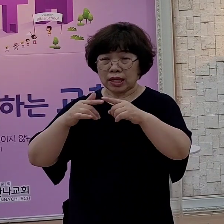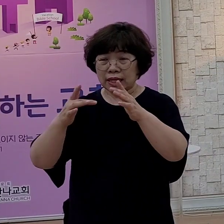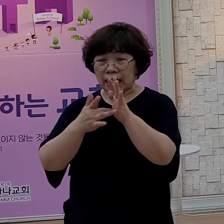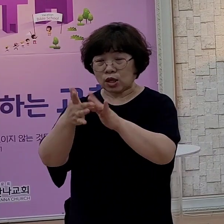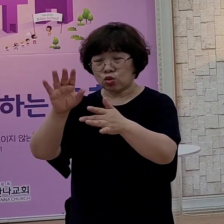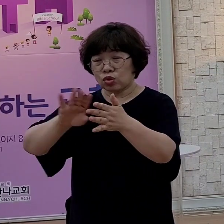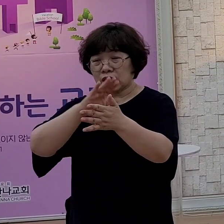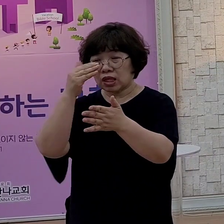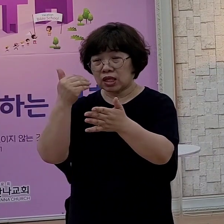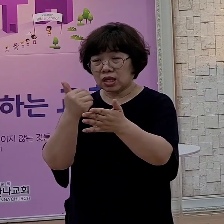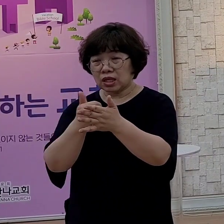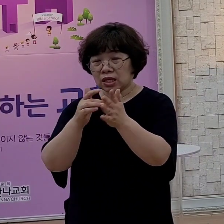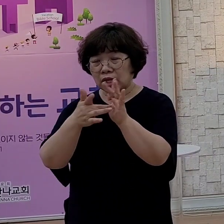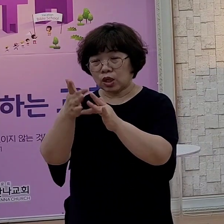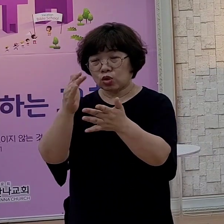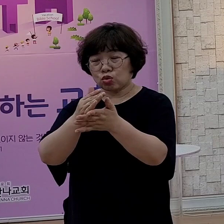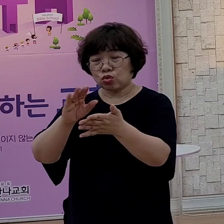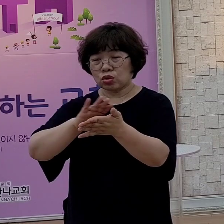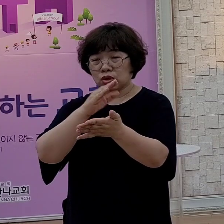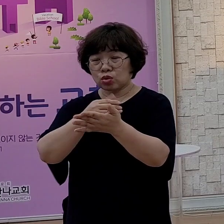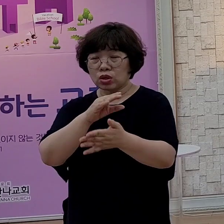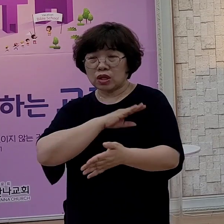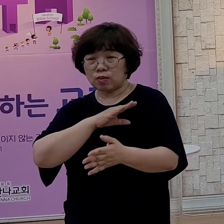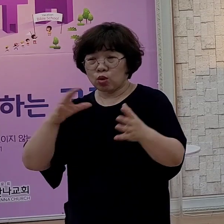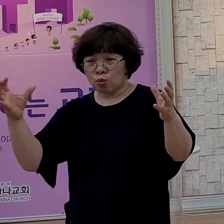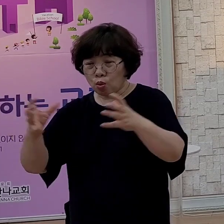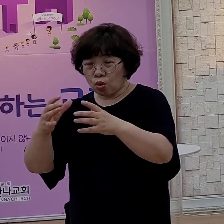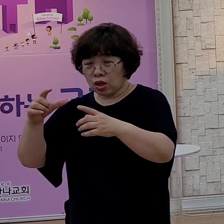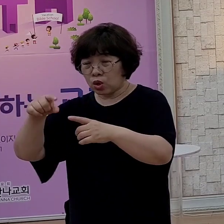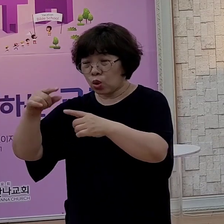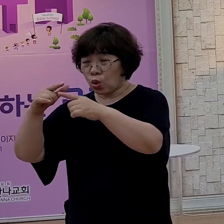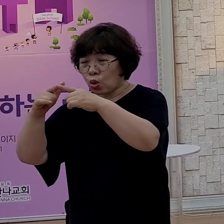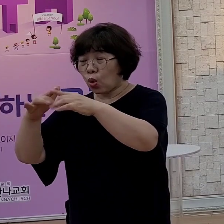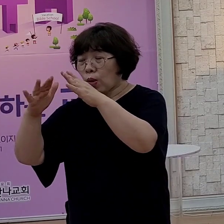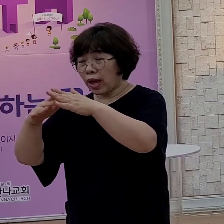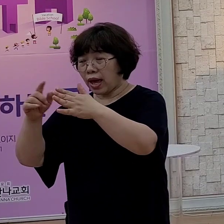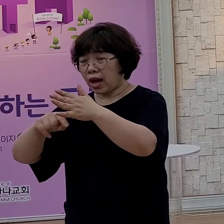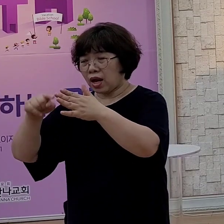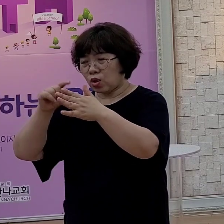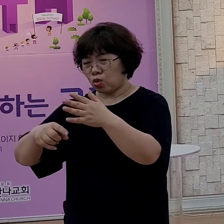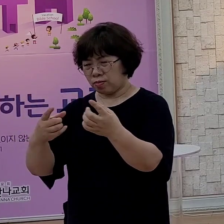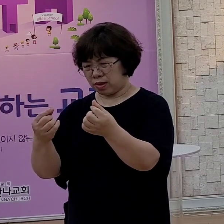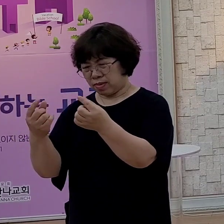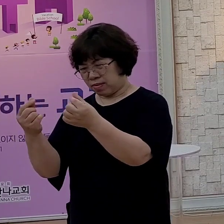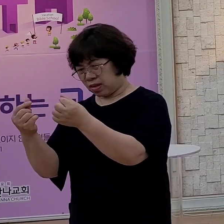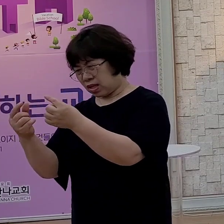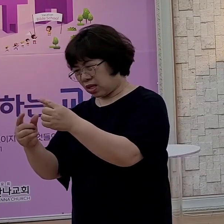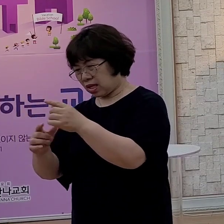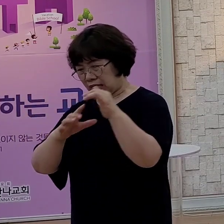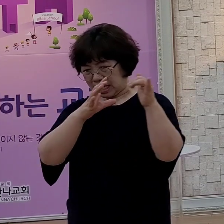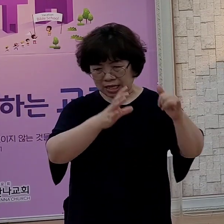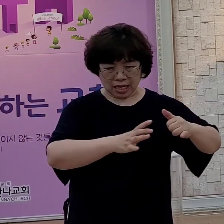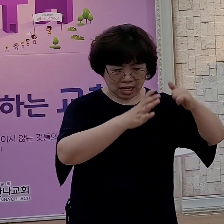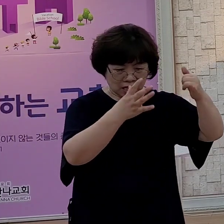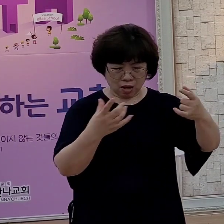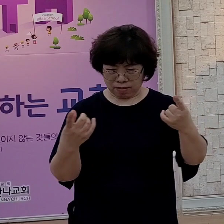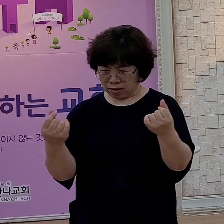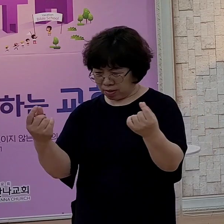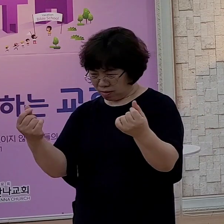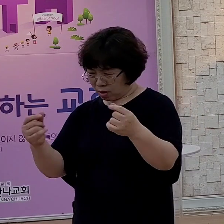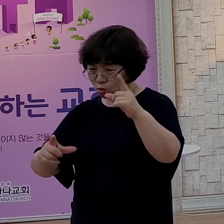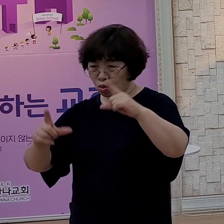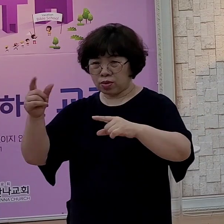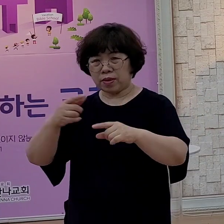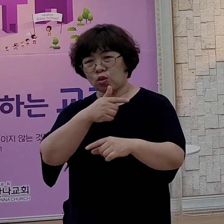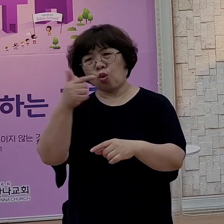이 교회당 안에서 마찬가지로 예배 드리는 사람들의 말과 행동이 너무 지금